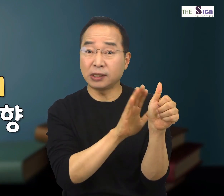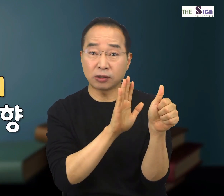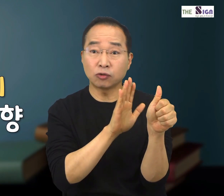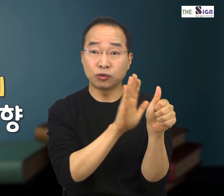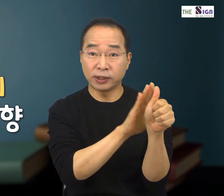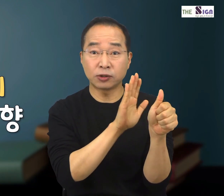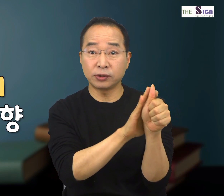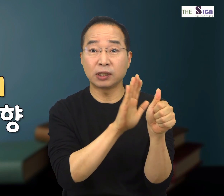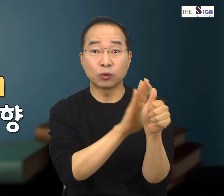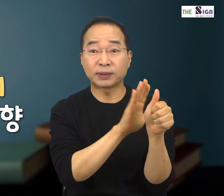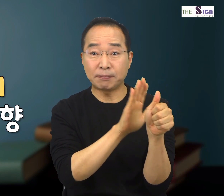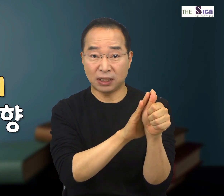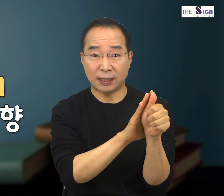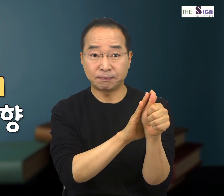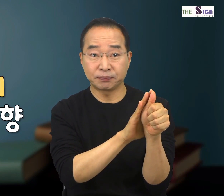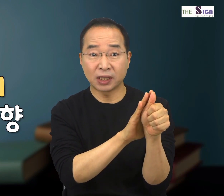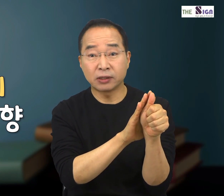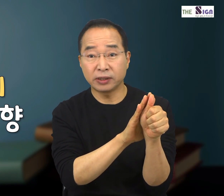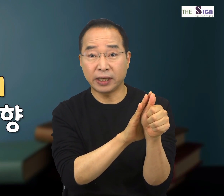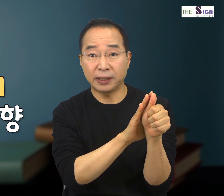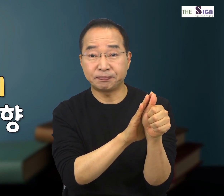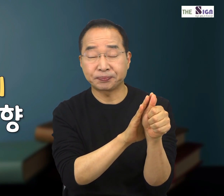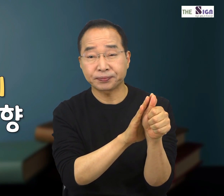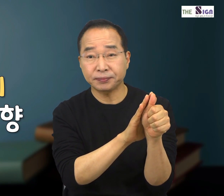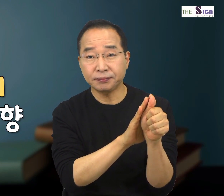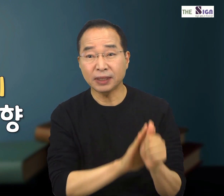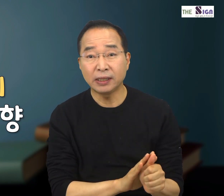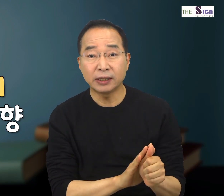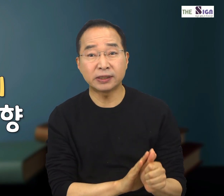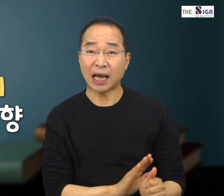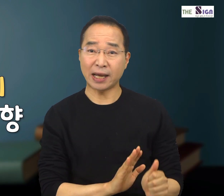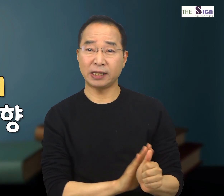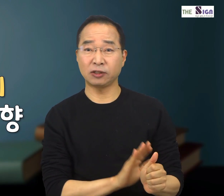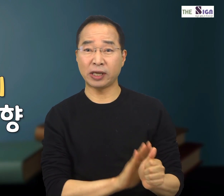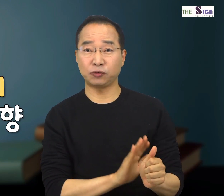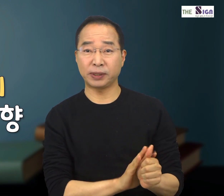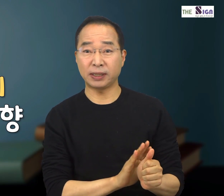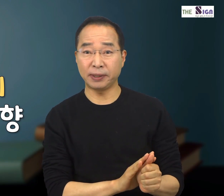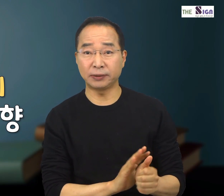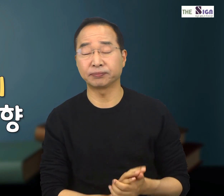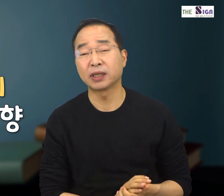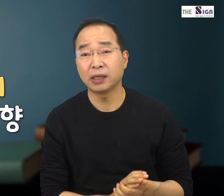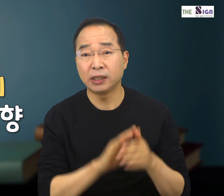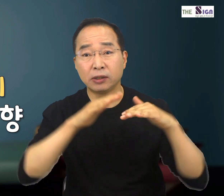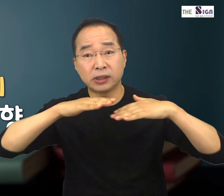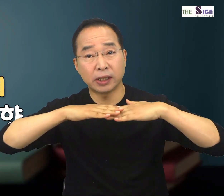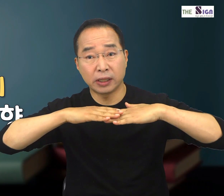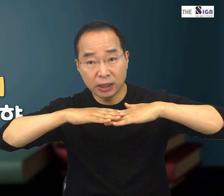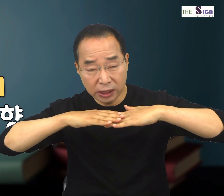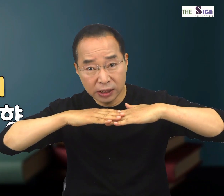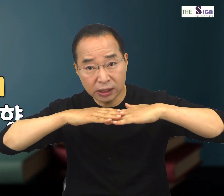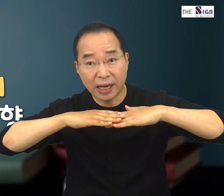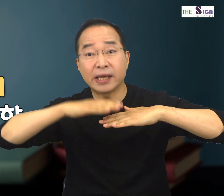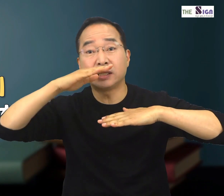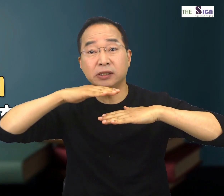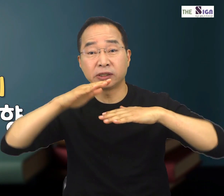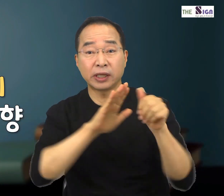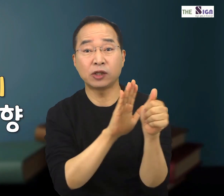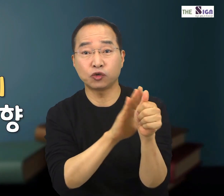위치에서 두 번 쳐는 게 돕답니다. 그런데 이제 아래에서 해주게 되면 이건 이제 이 라인을